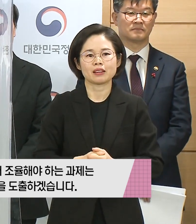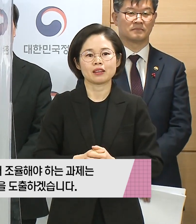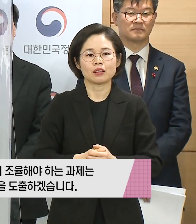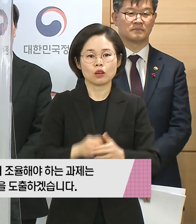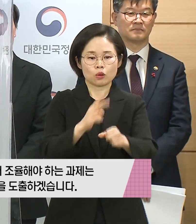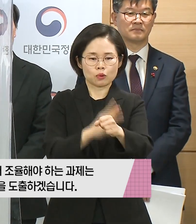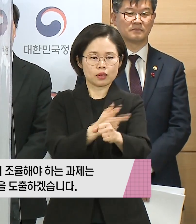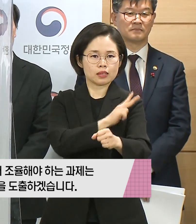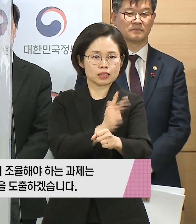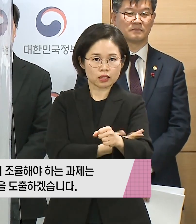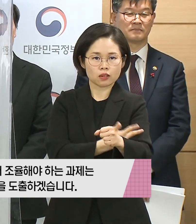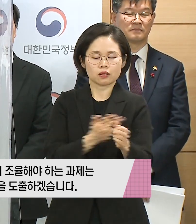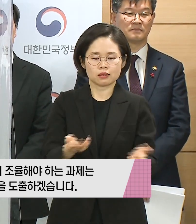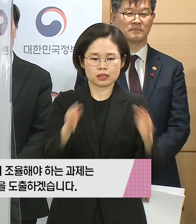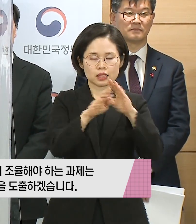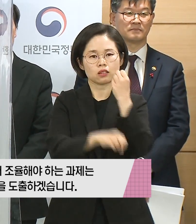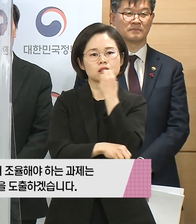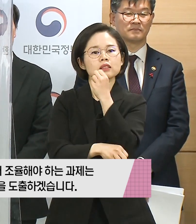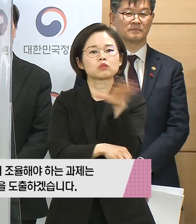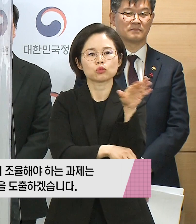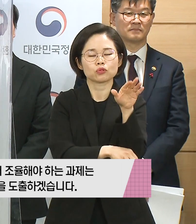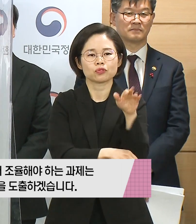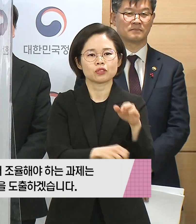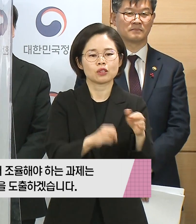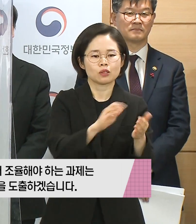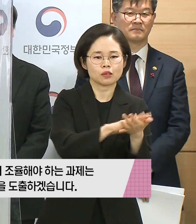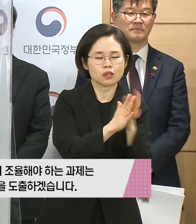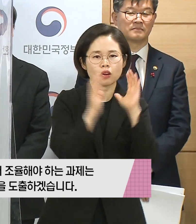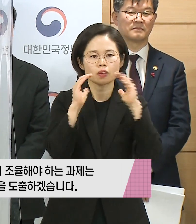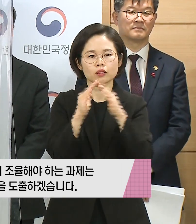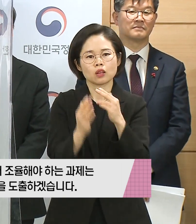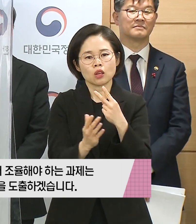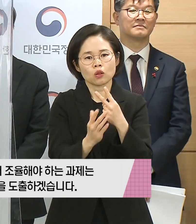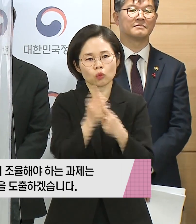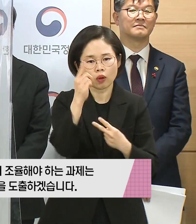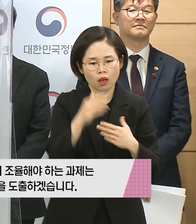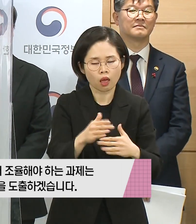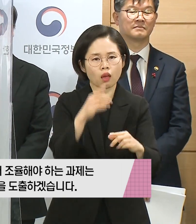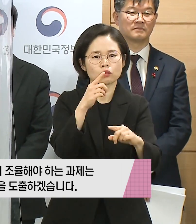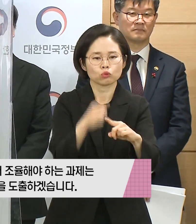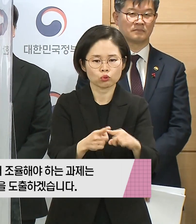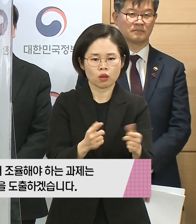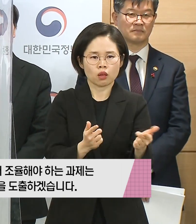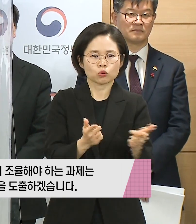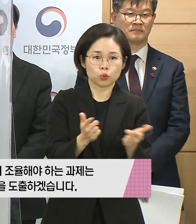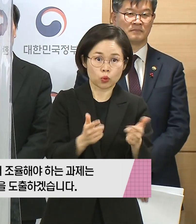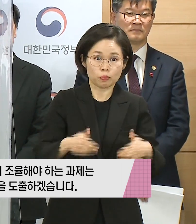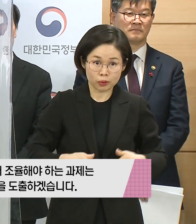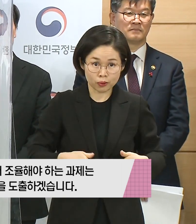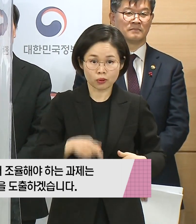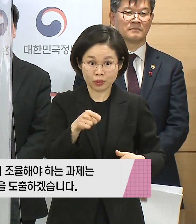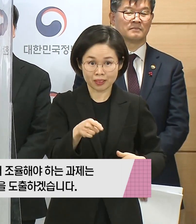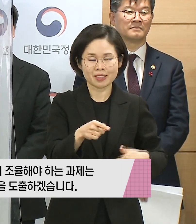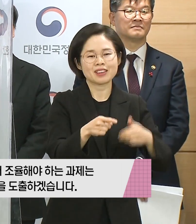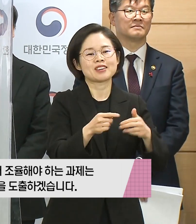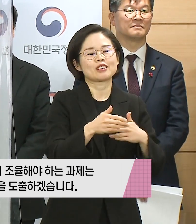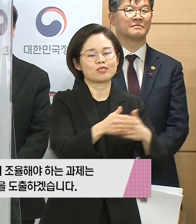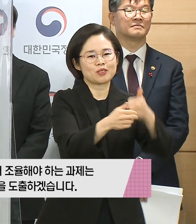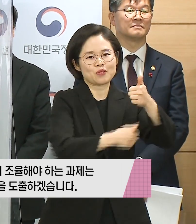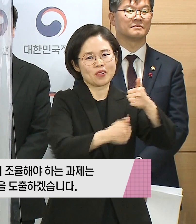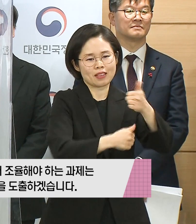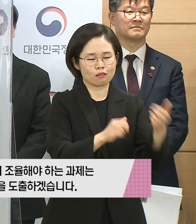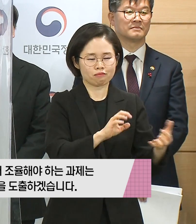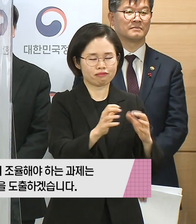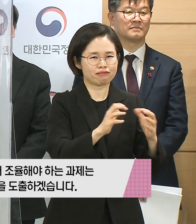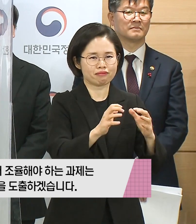교사 자격, 시설 기준 등 유보 통합 과정에서 조율해야 하는 과제는 유보 통합 추진위원회의 논의를